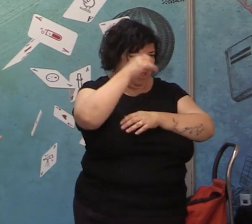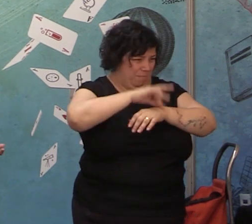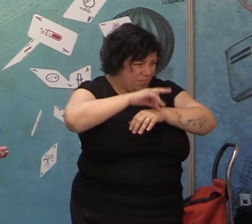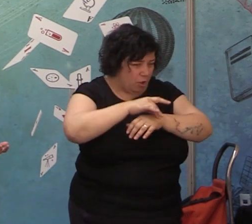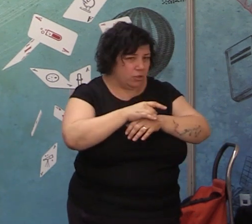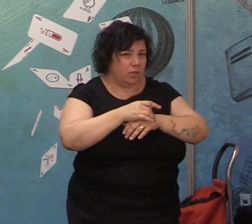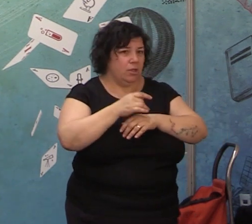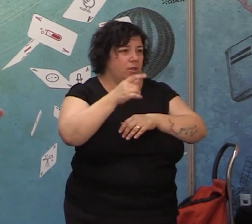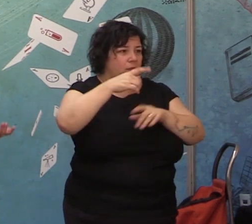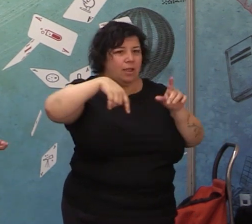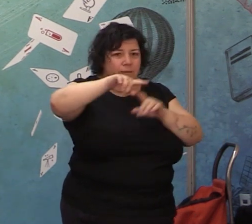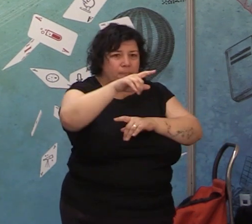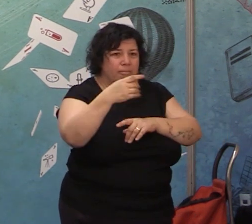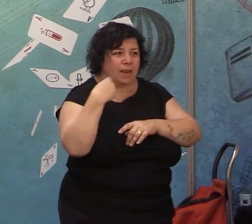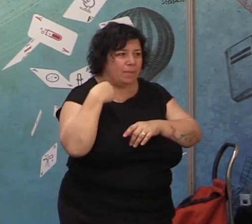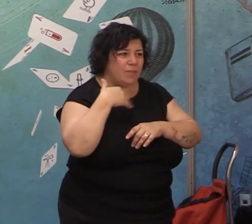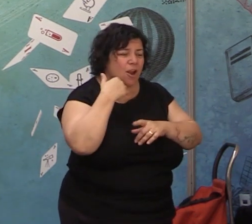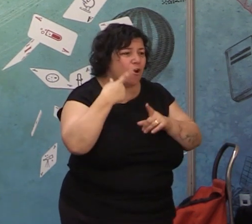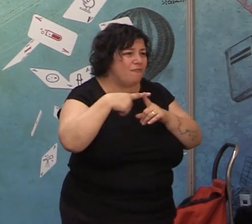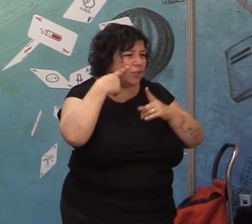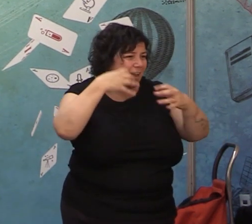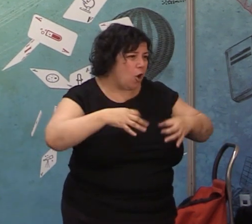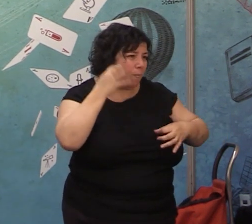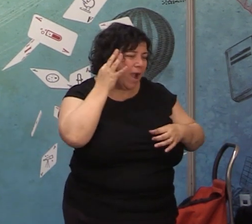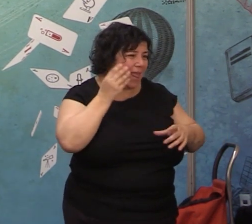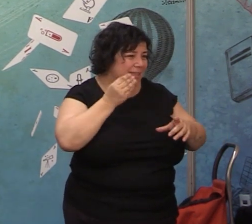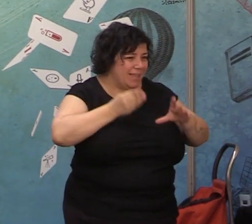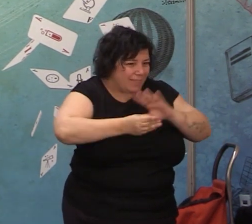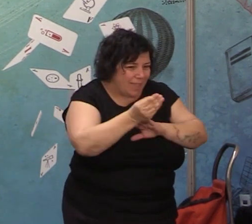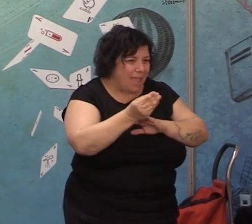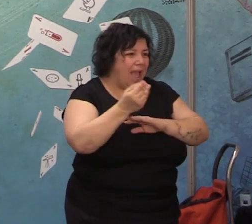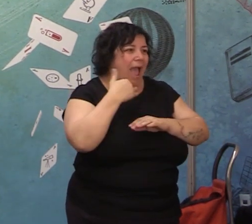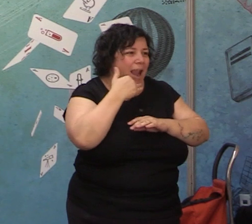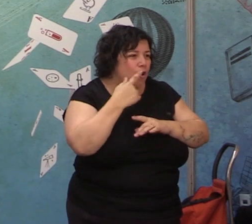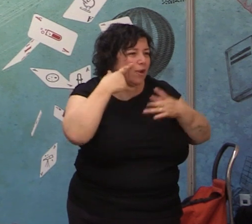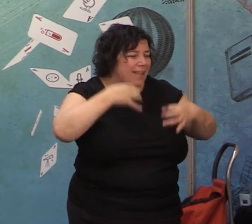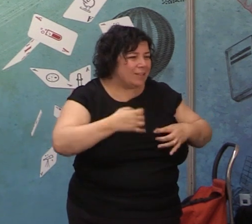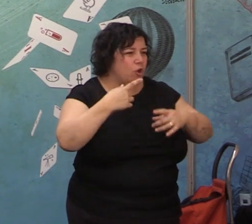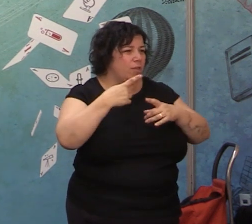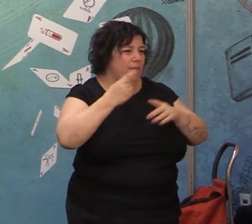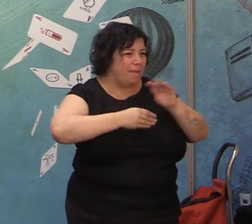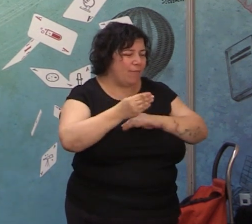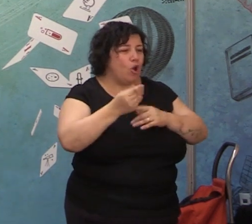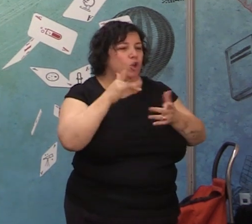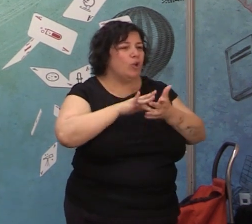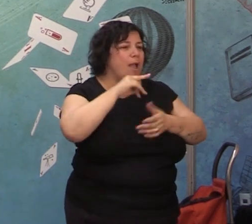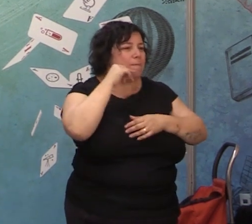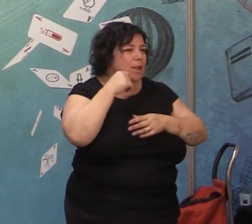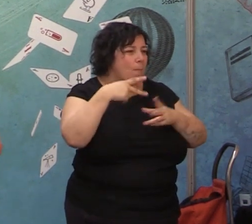les pregunté, ¿alguien le pregunta por los factores de riesgo obstétricos a las mujeres? ¿Por los apos del embarazo? ¿Por cuándo tuvo la